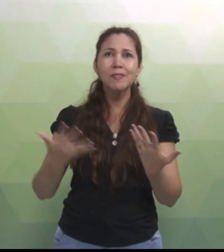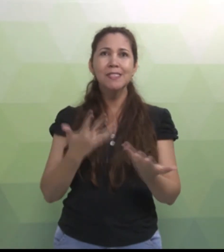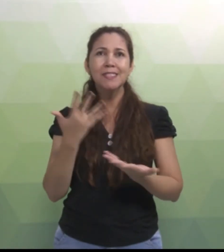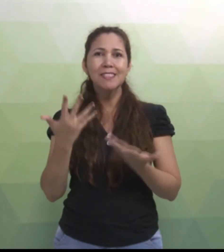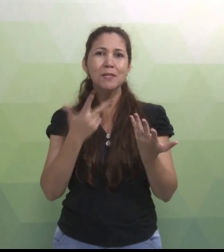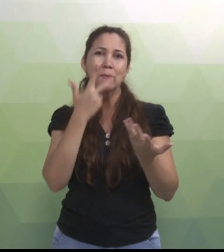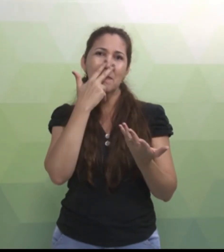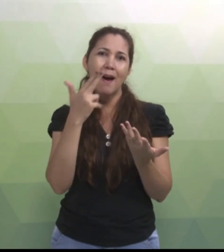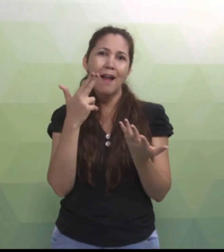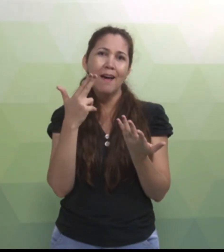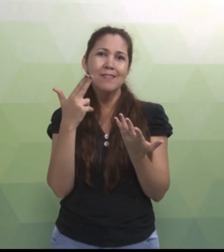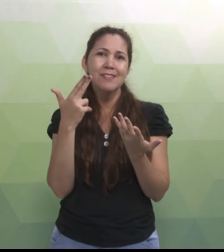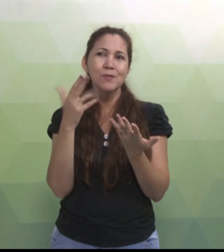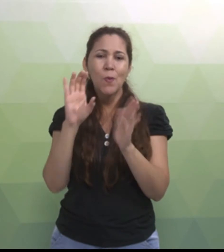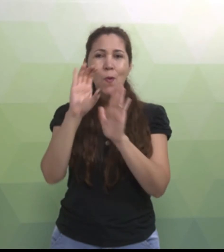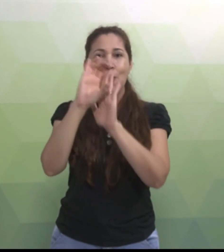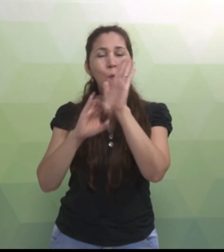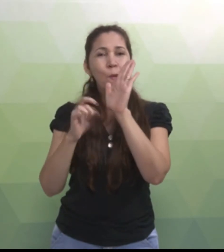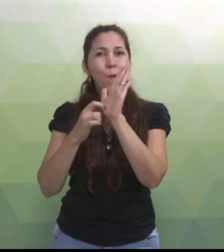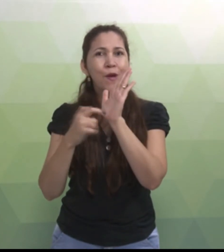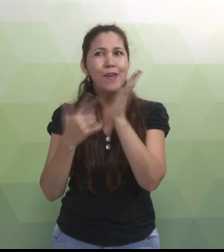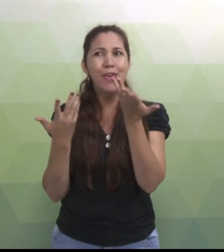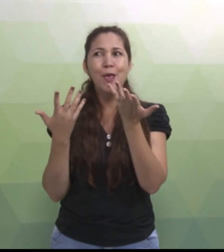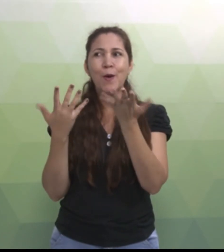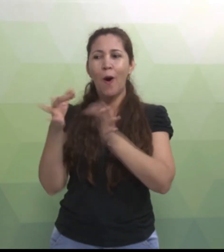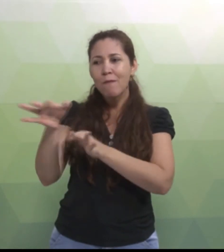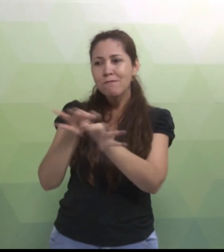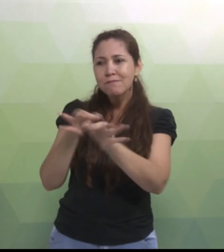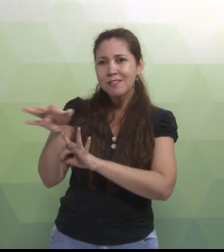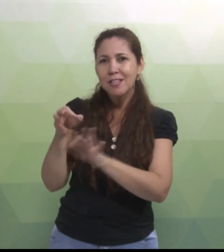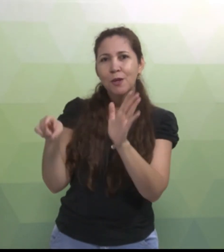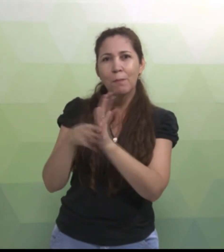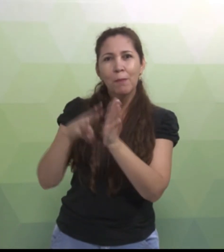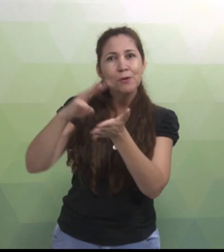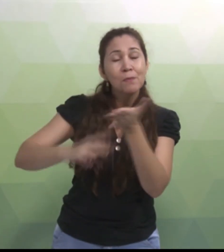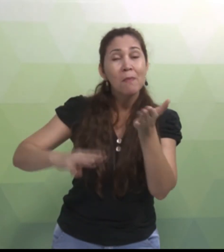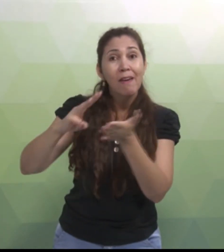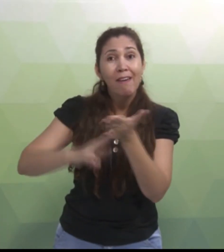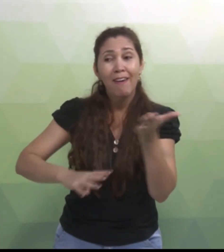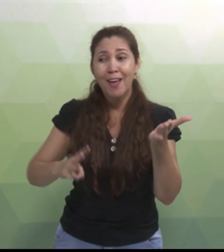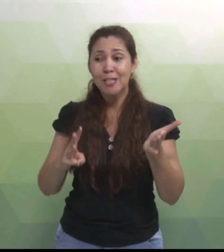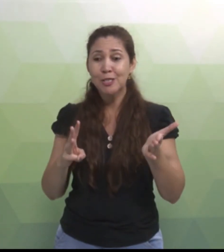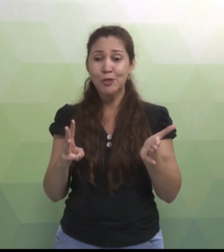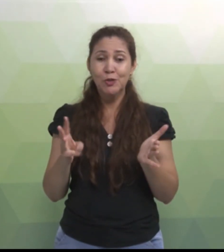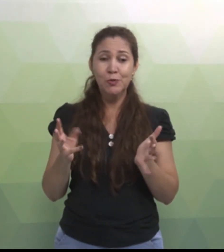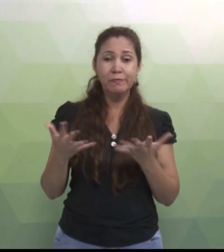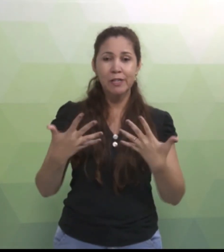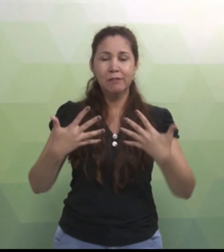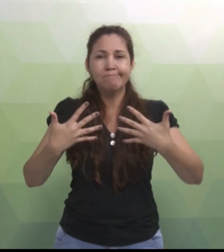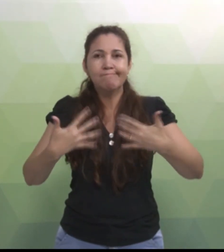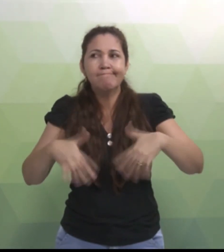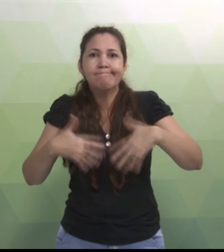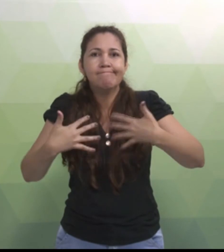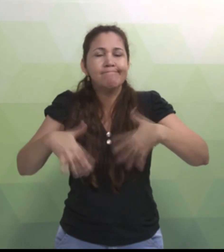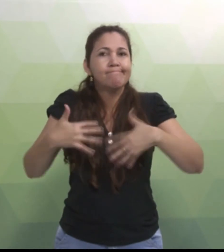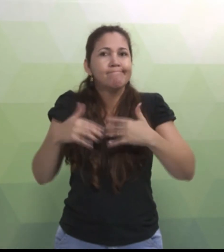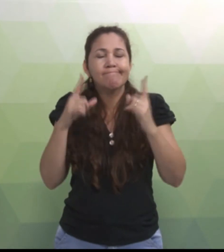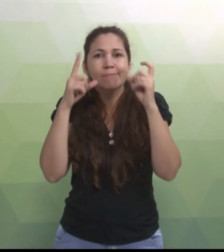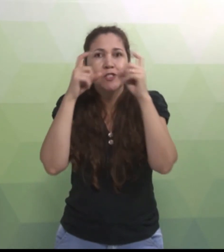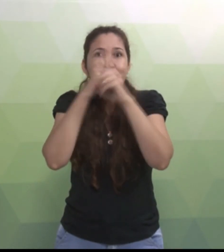Na escola inclusiva, ensina a língua de sinais para surdos, em sua maioria adultos. Então, é